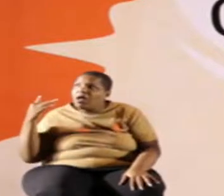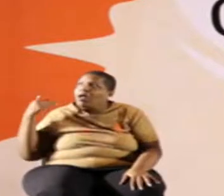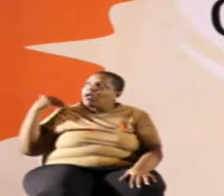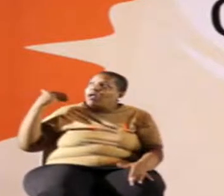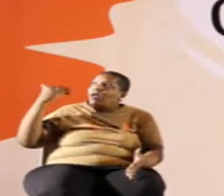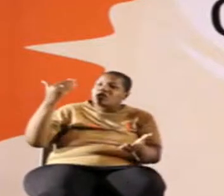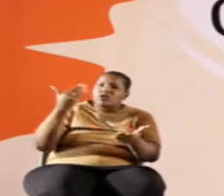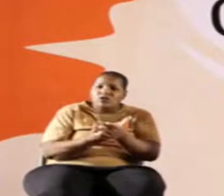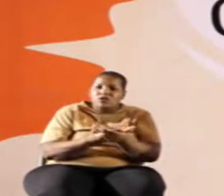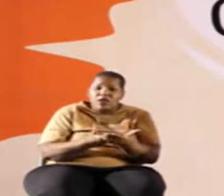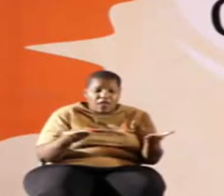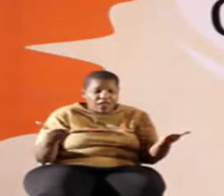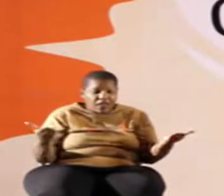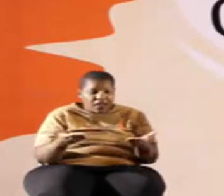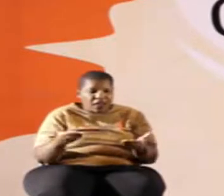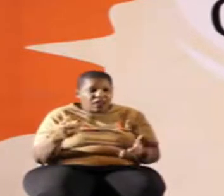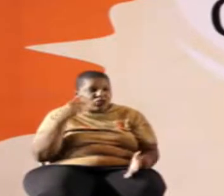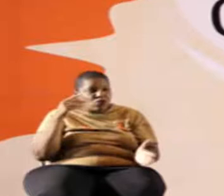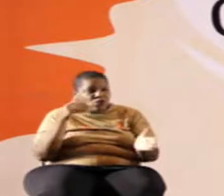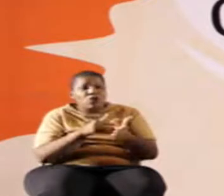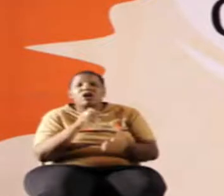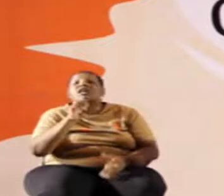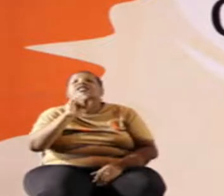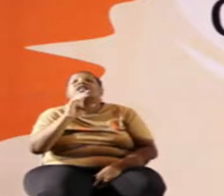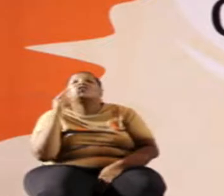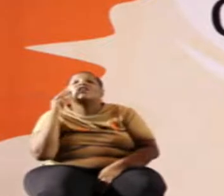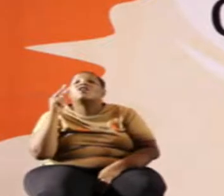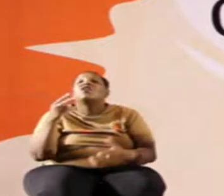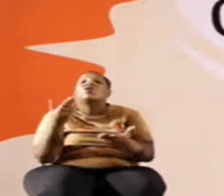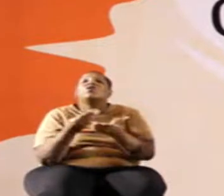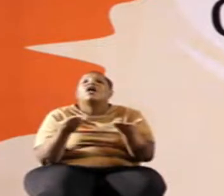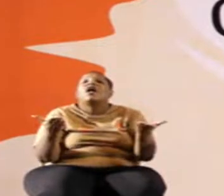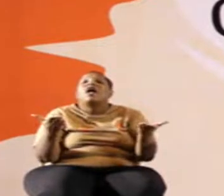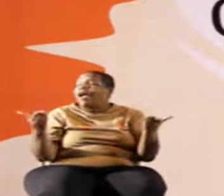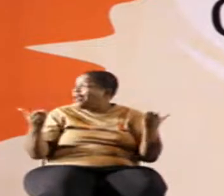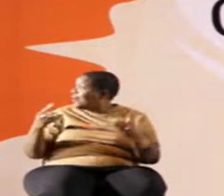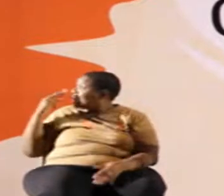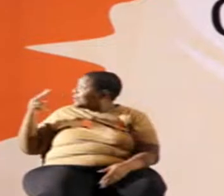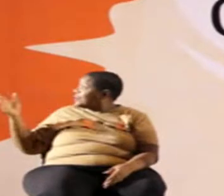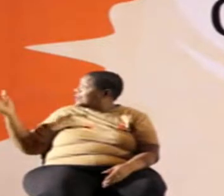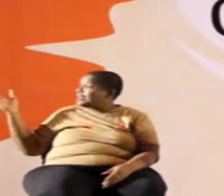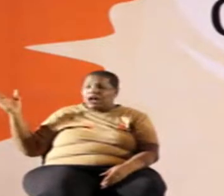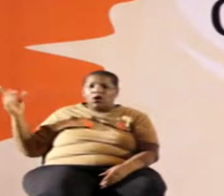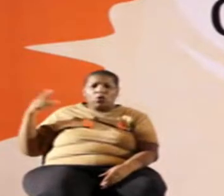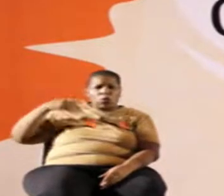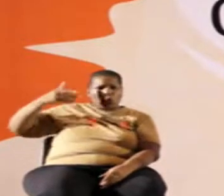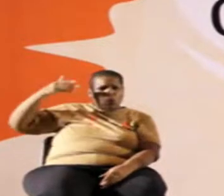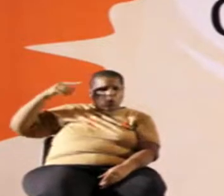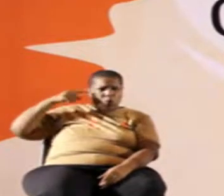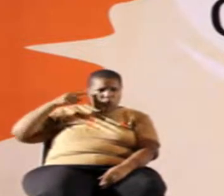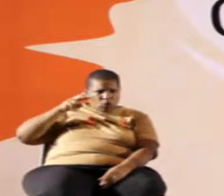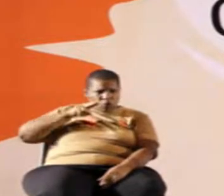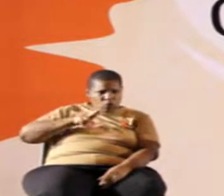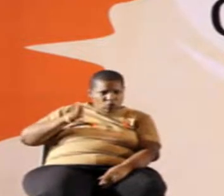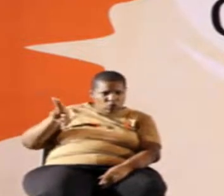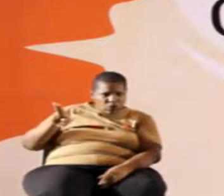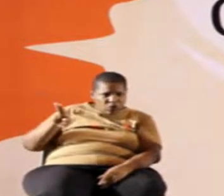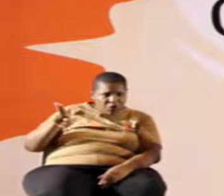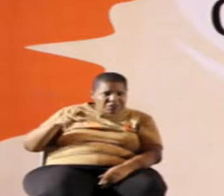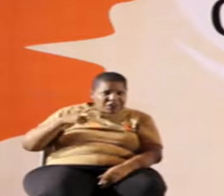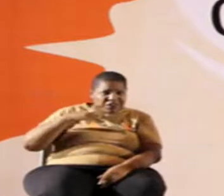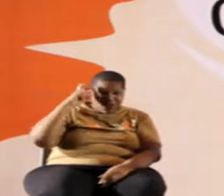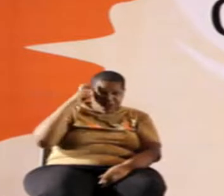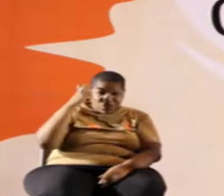aqui. O que no final do século XX a gente estava vendo? Aquela ação delas lá, no início, dando o nome na